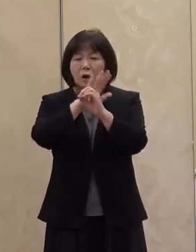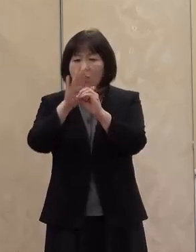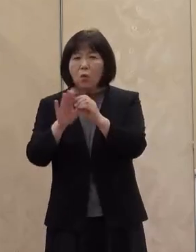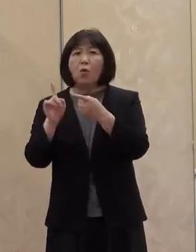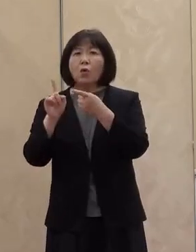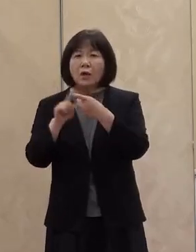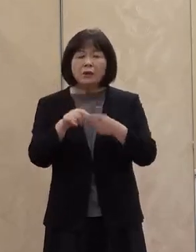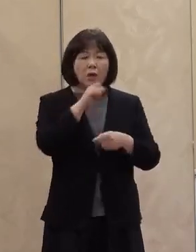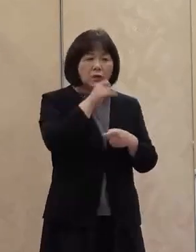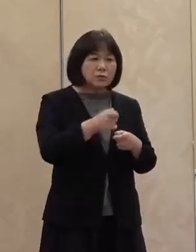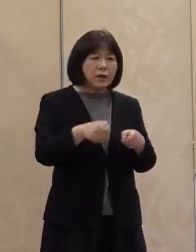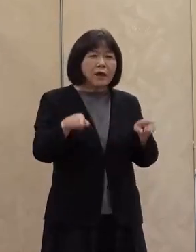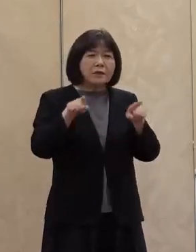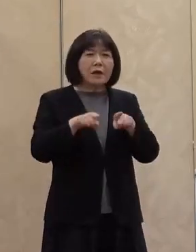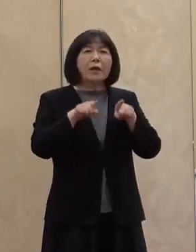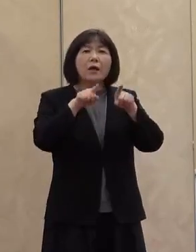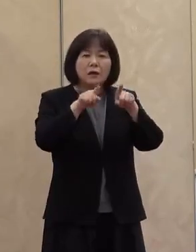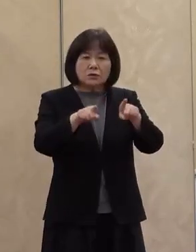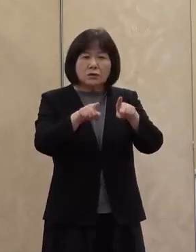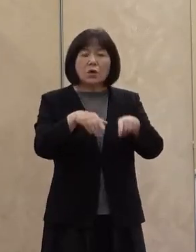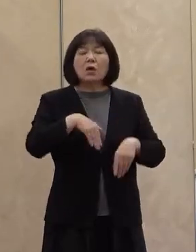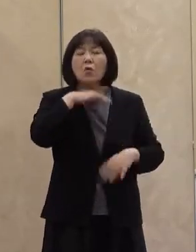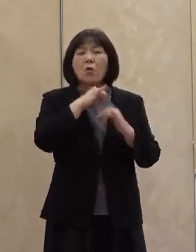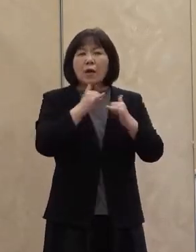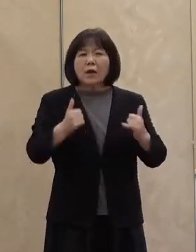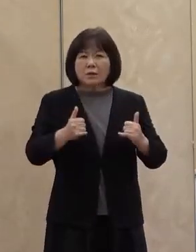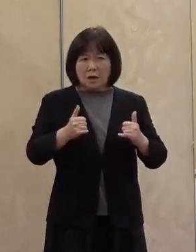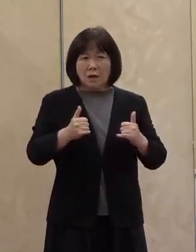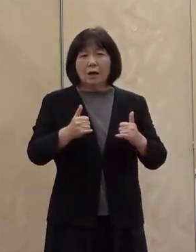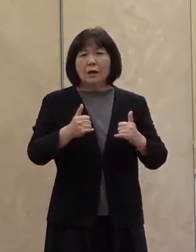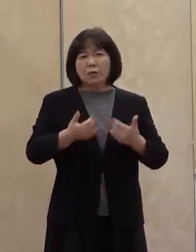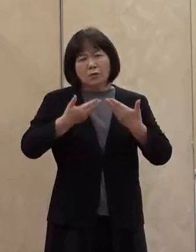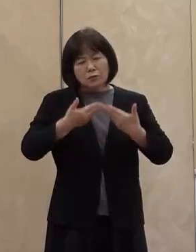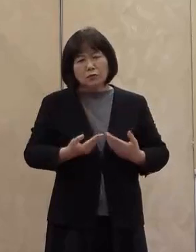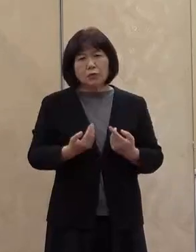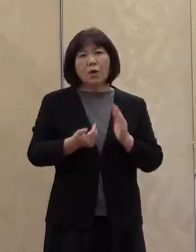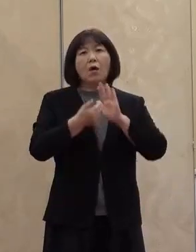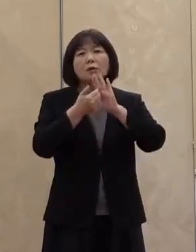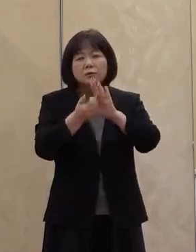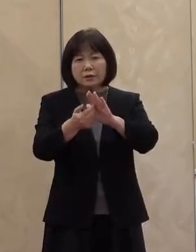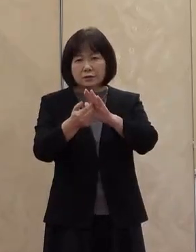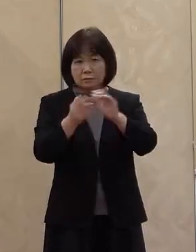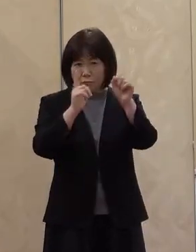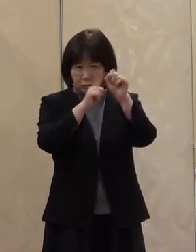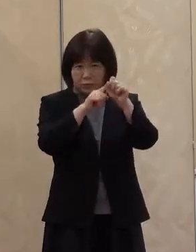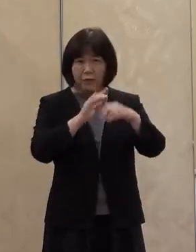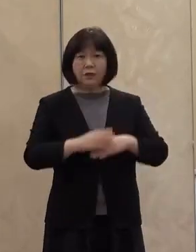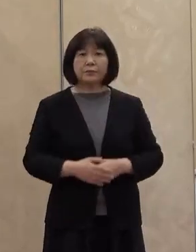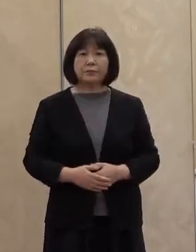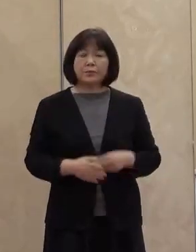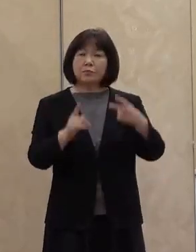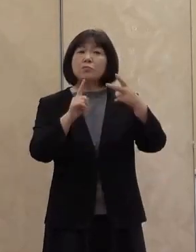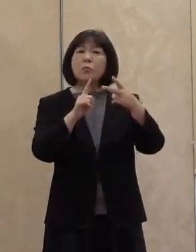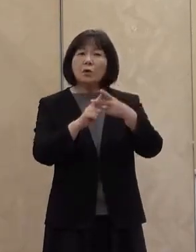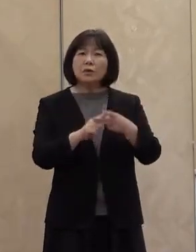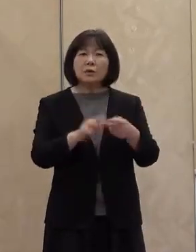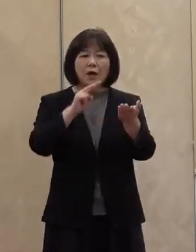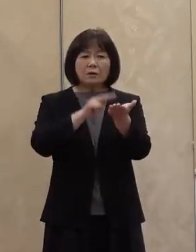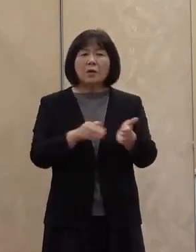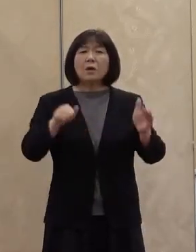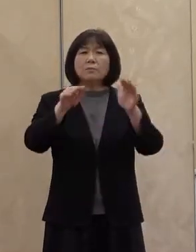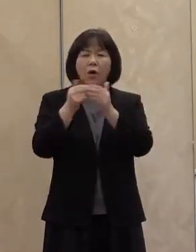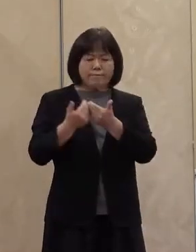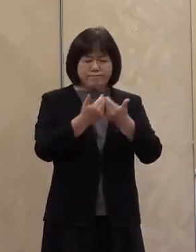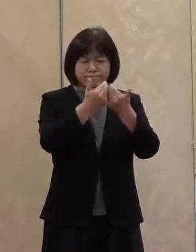発による高齢者の重症化を防ぐというのが大きな一つ の目的です。でもう一つの大きな目的がやっぱり医療崩壊を